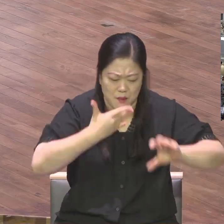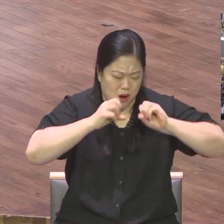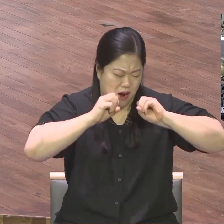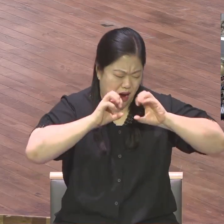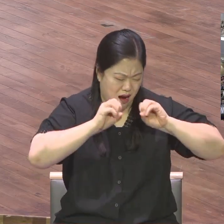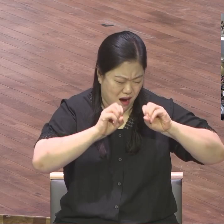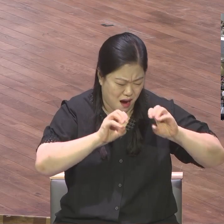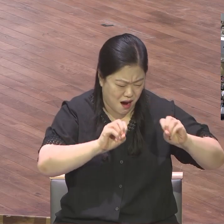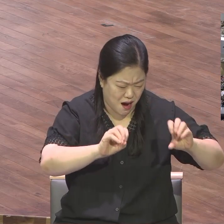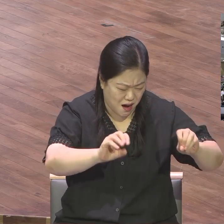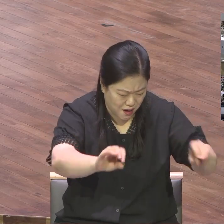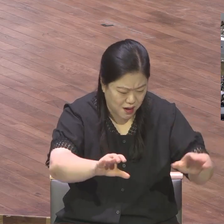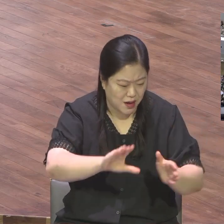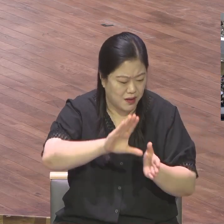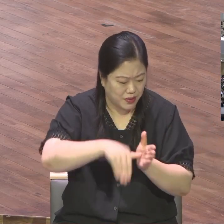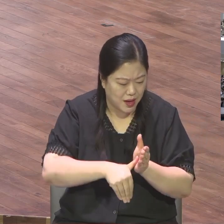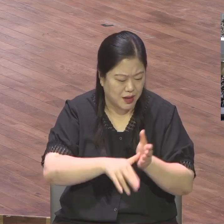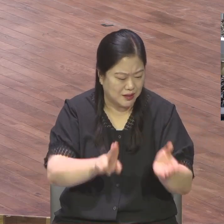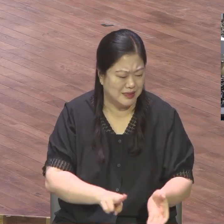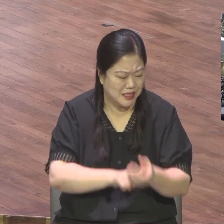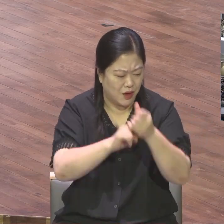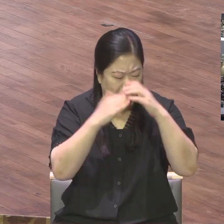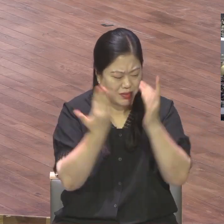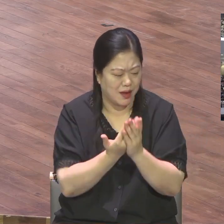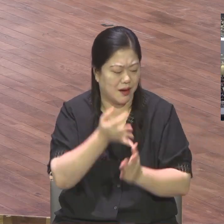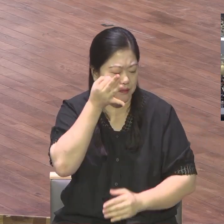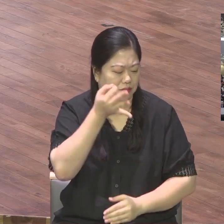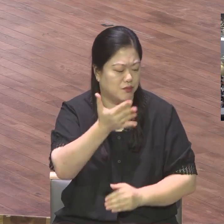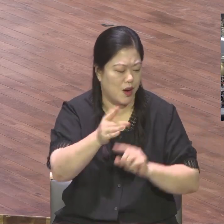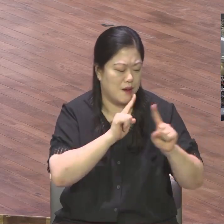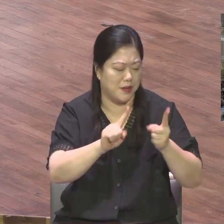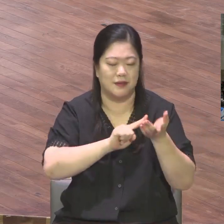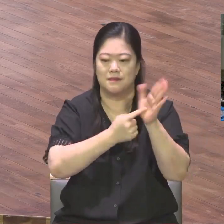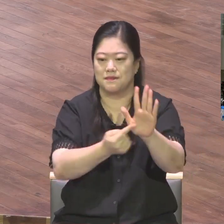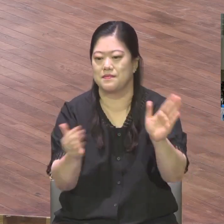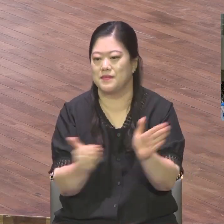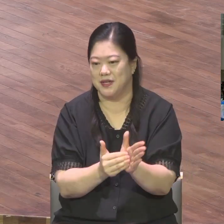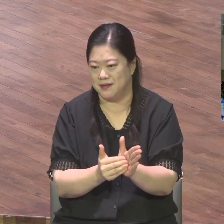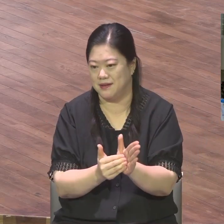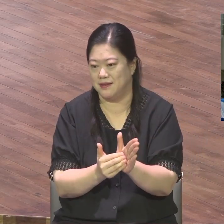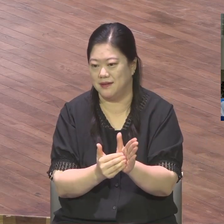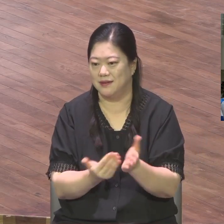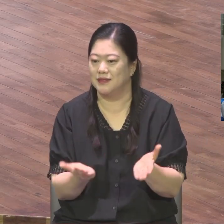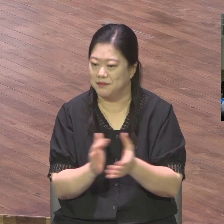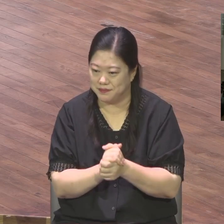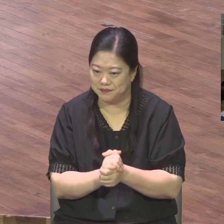따르는 표적으로 말씀을 확실히 증언하시니라. 아멘.